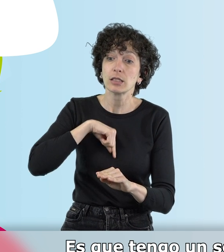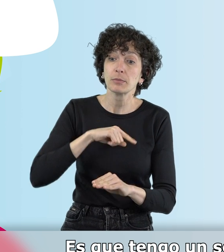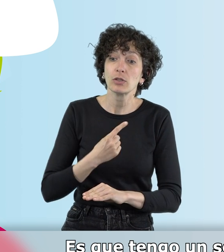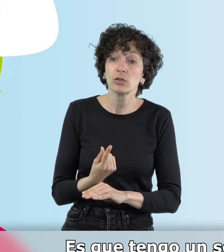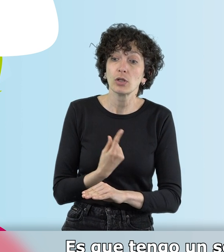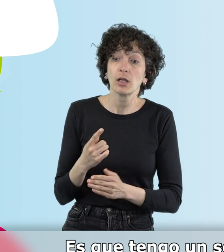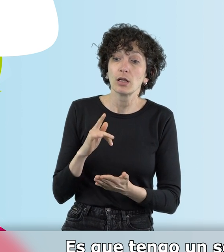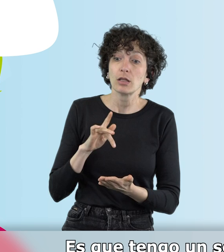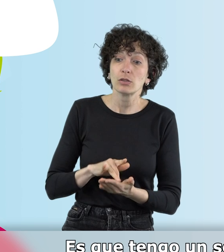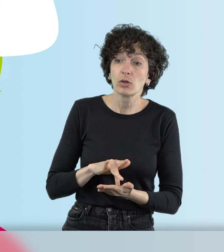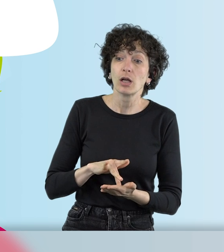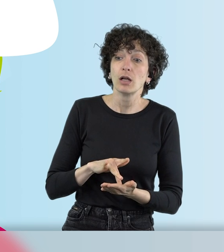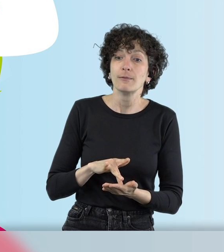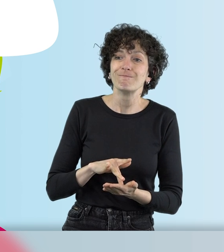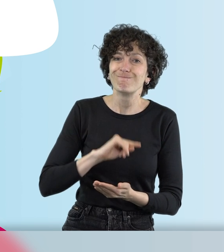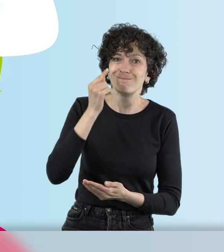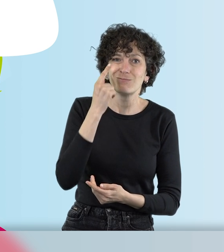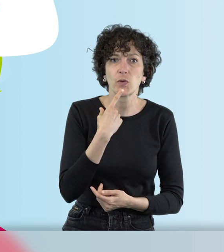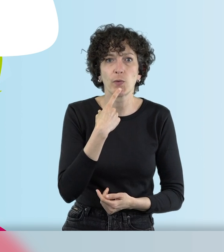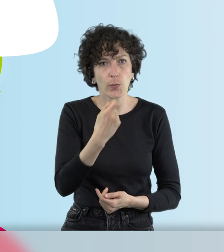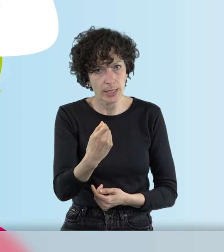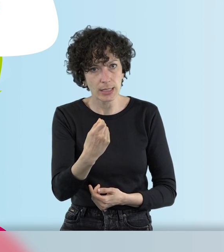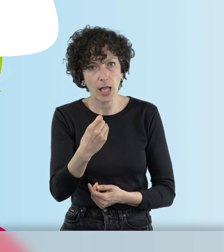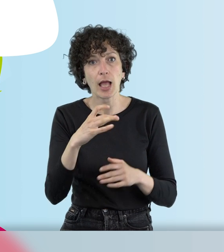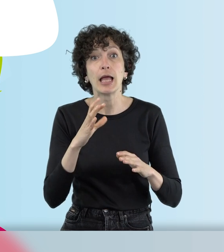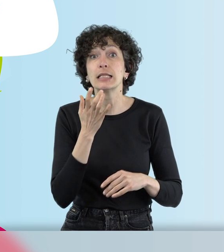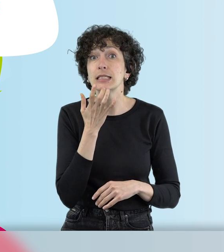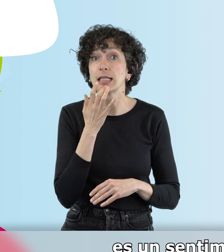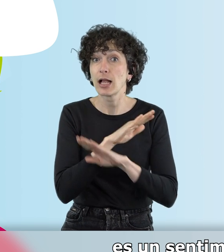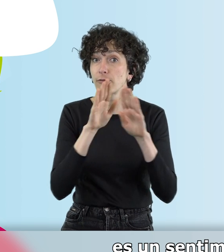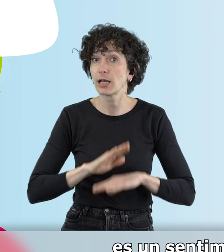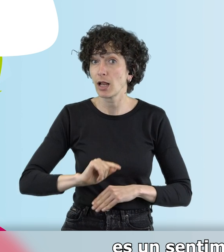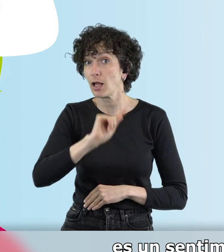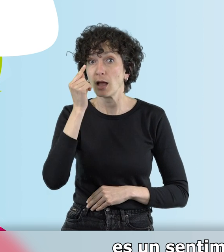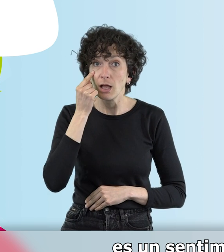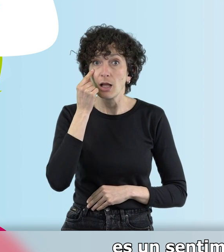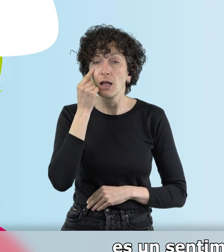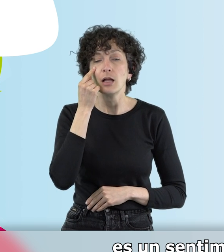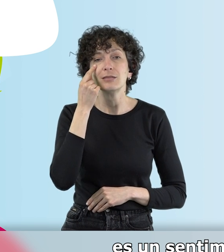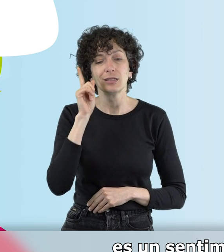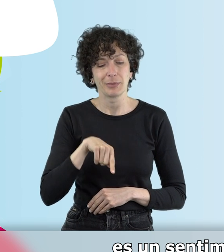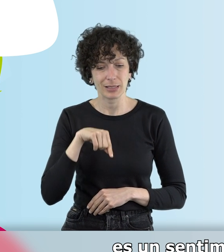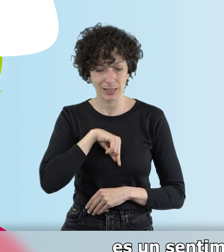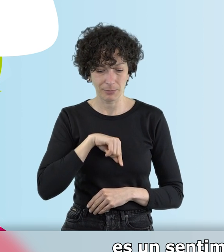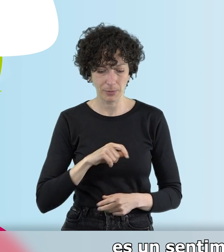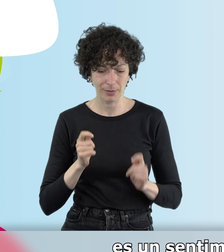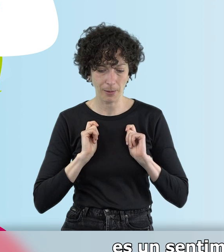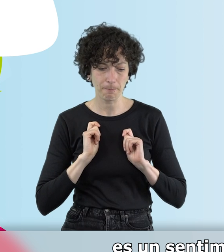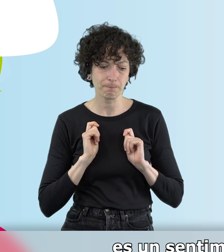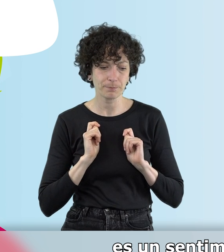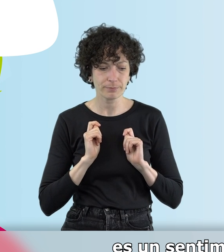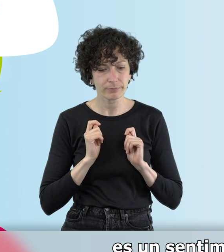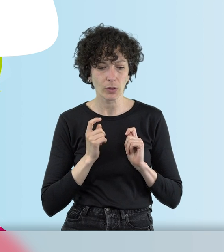sentimiento de soledad no deseado. Y si lo llegamos a identificar, yo creo que también es un sentimiento que nos da